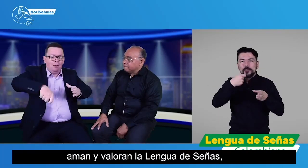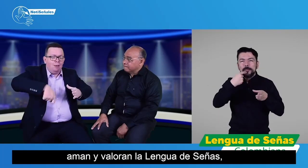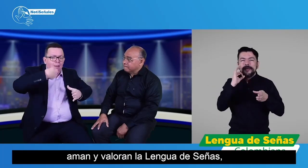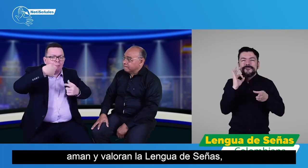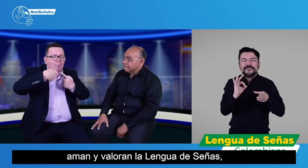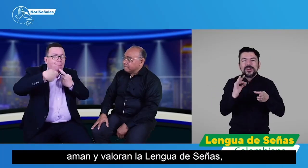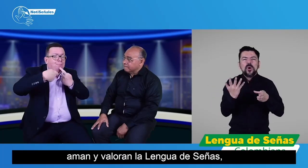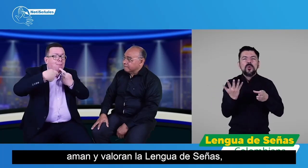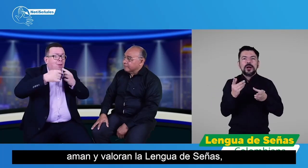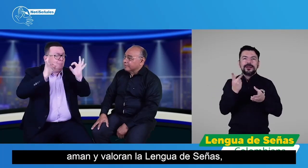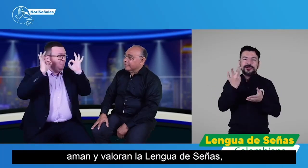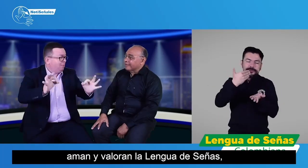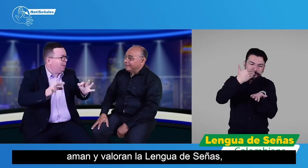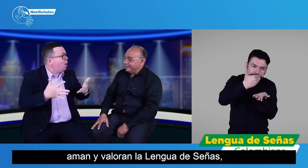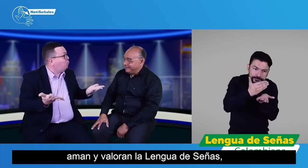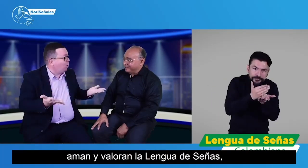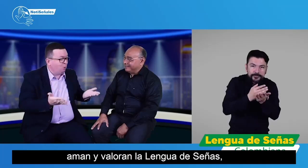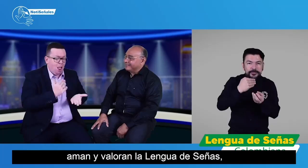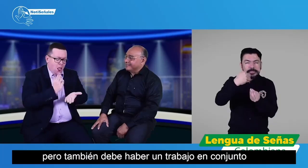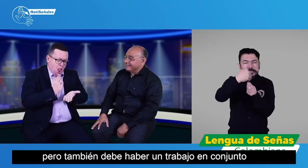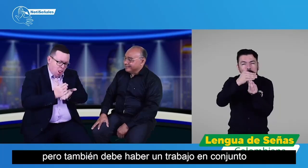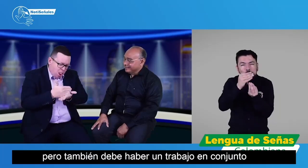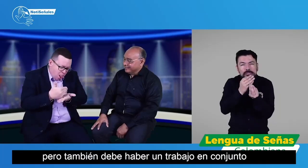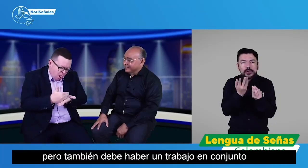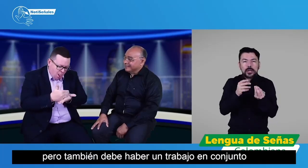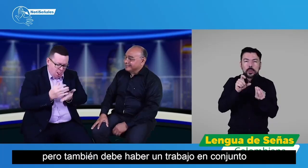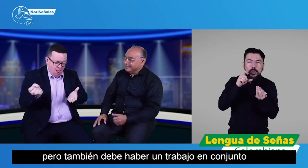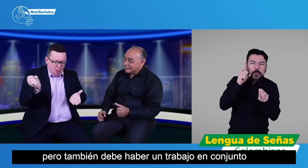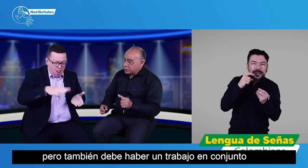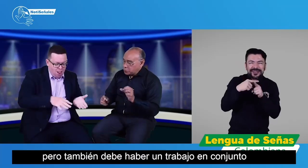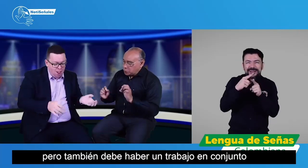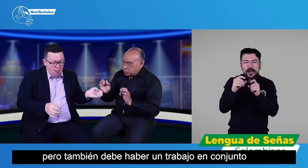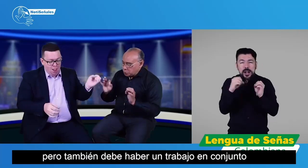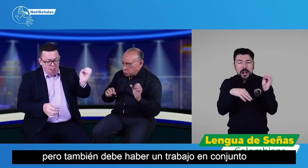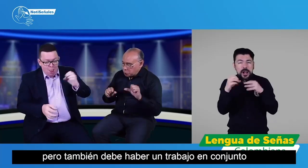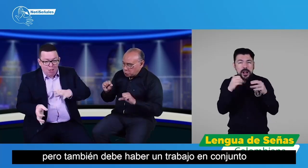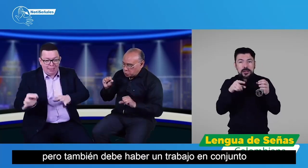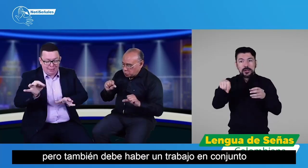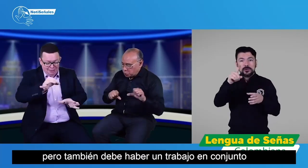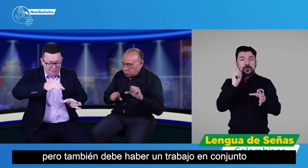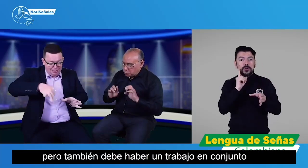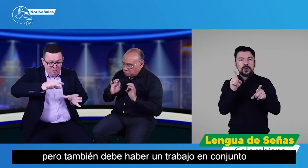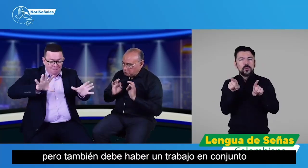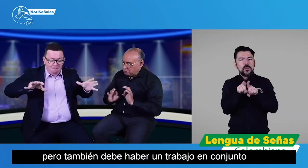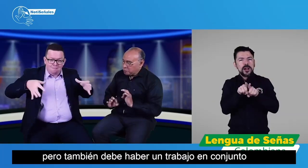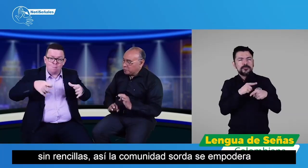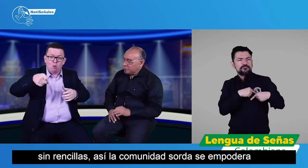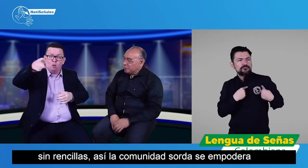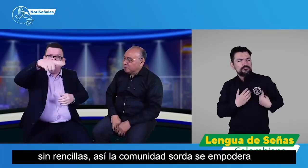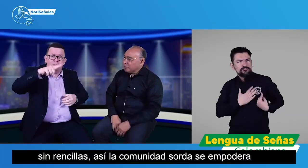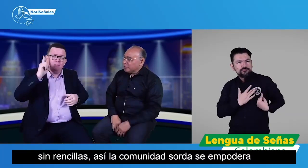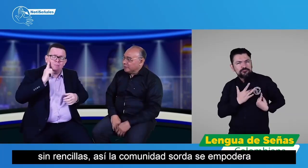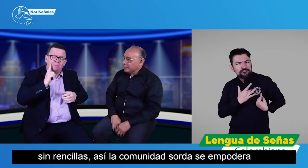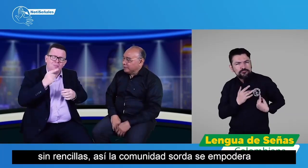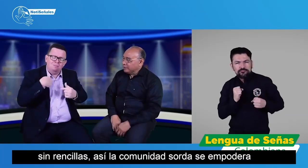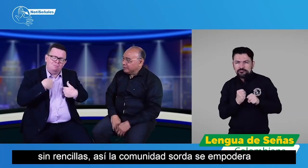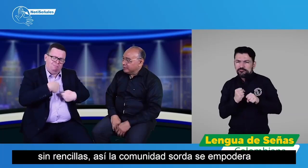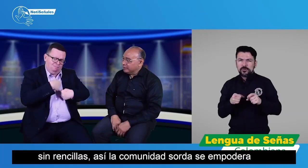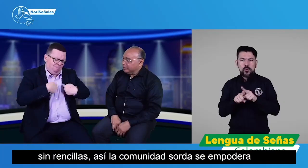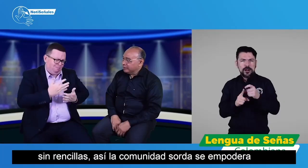de señas. Pero también debe haber un trabajo en conjunto sin rencillas, así la comunidad